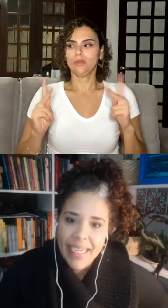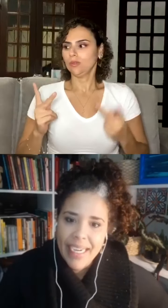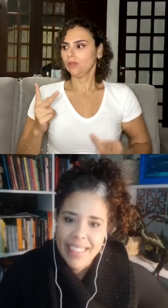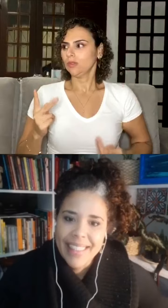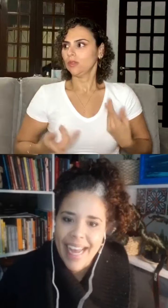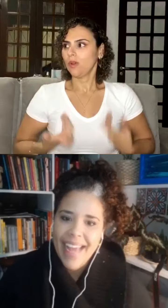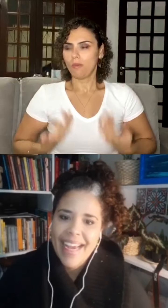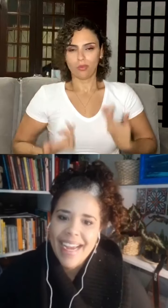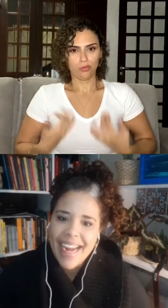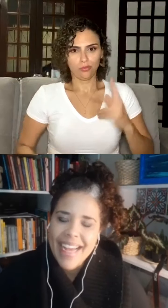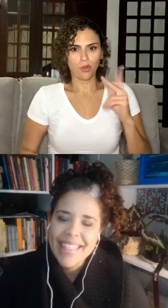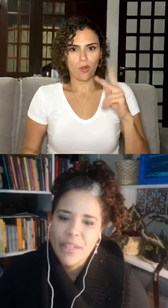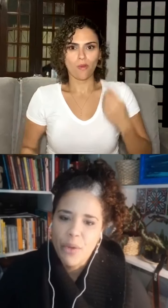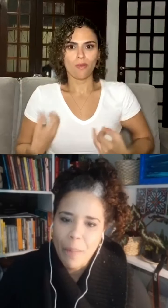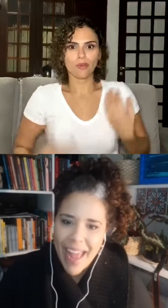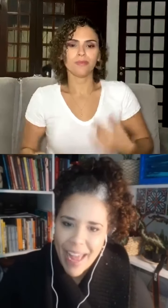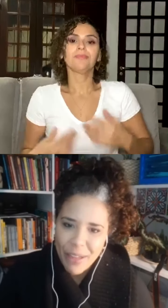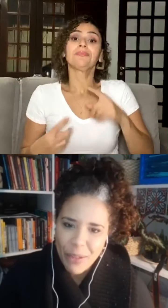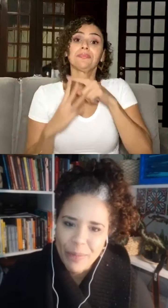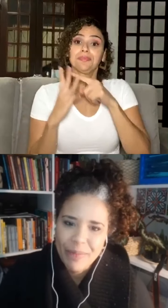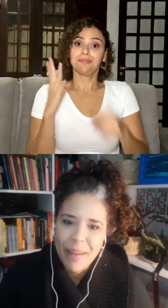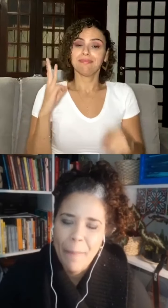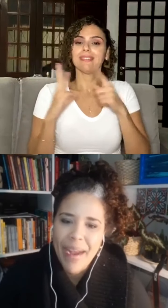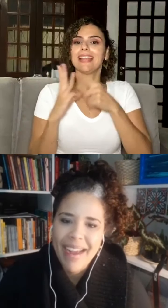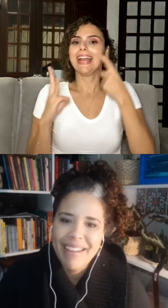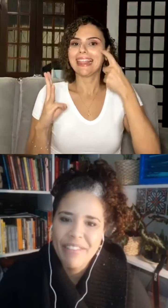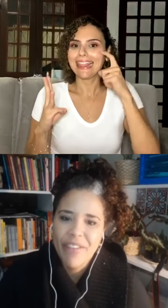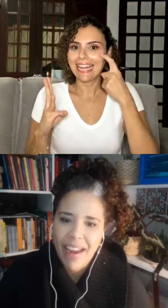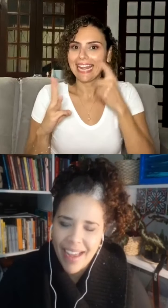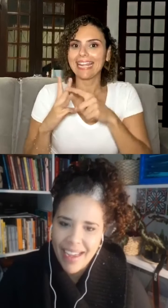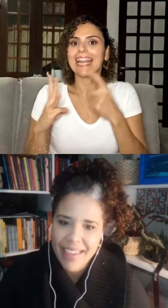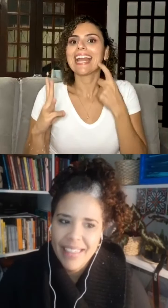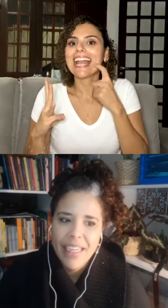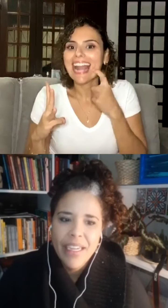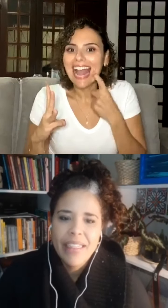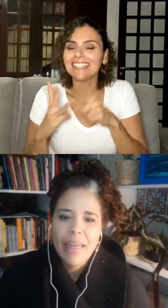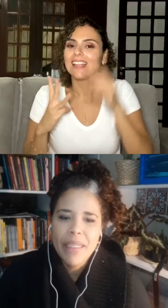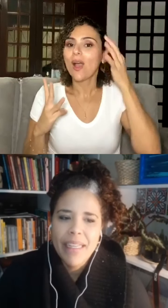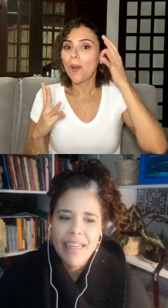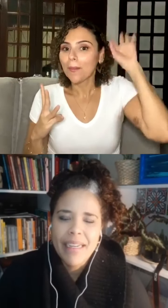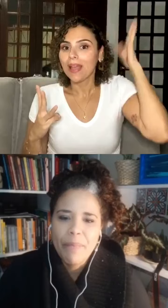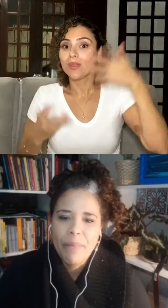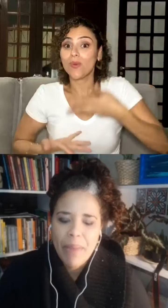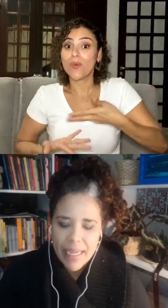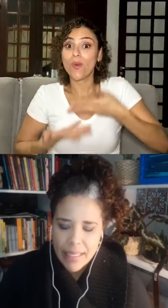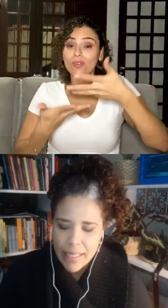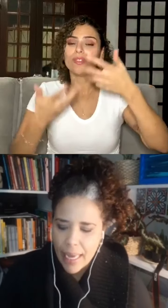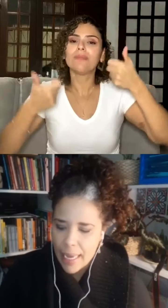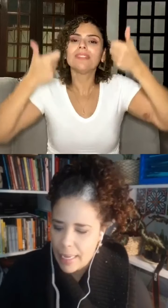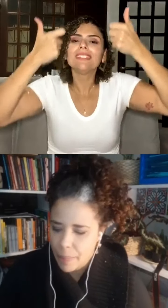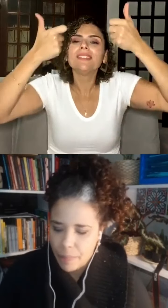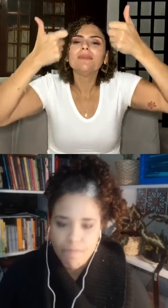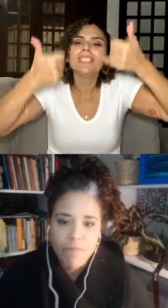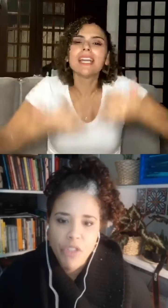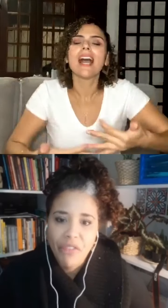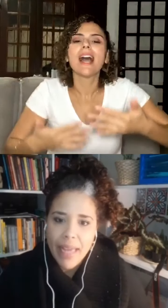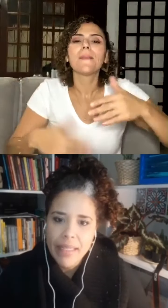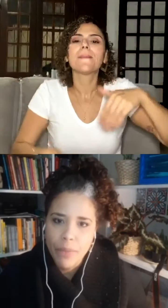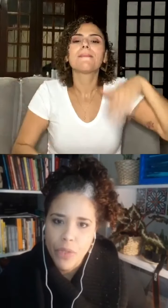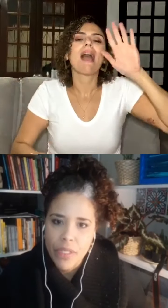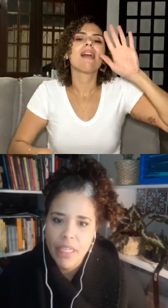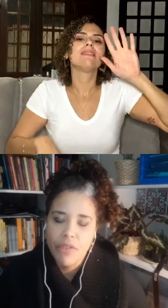a Andréia, a Grazi e o Roberto, para falar da maneira mais